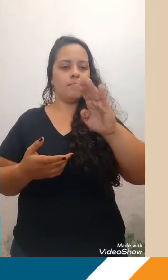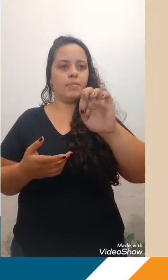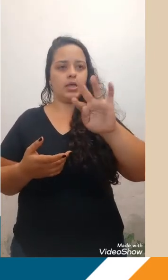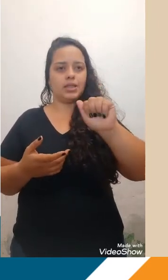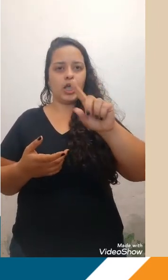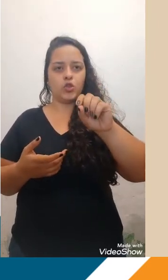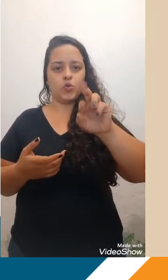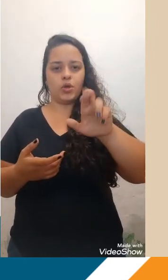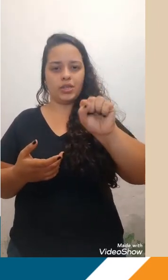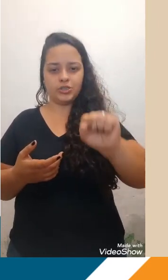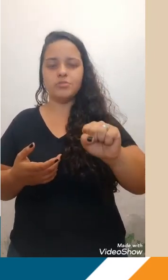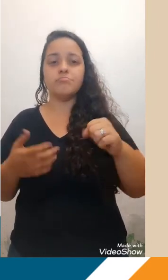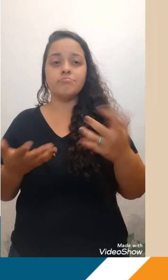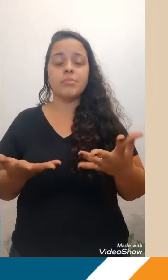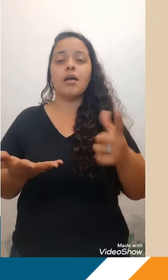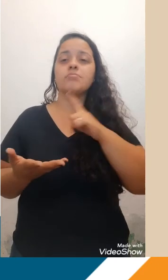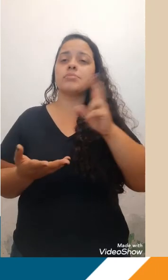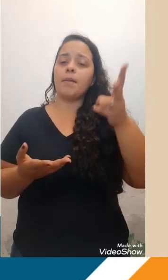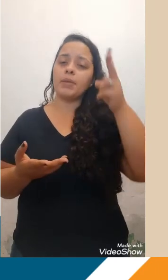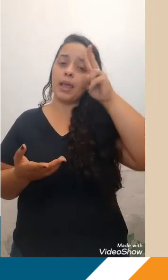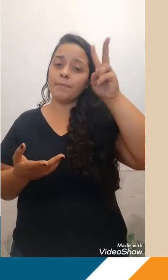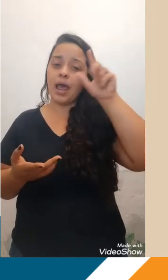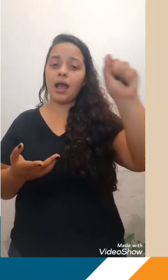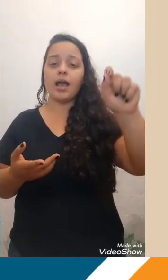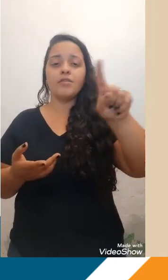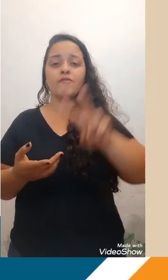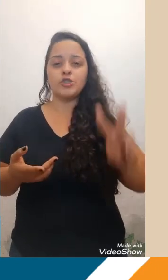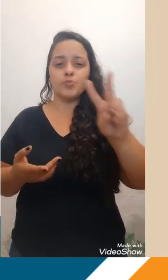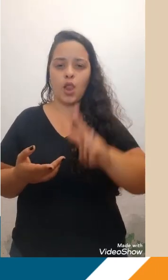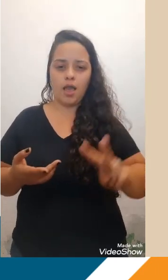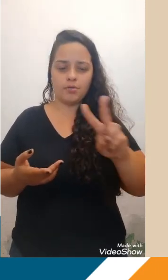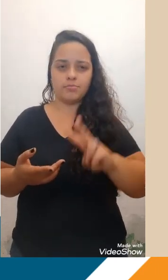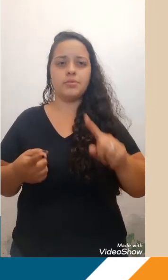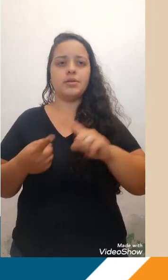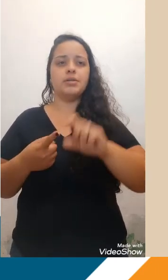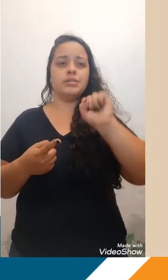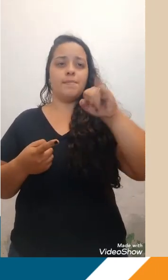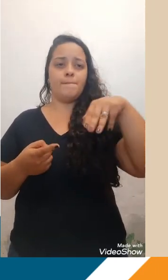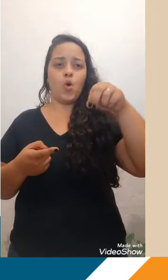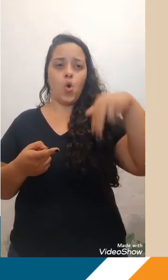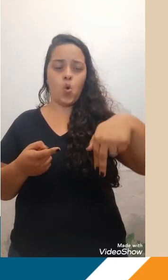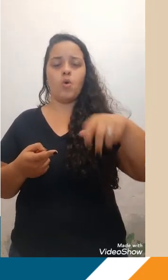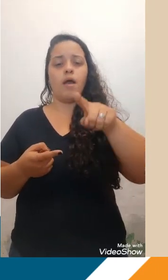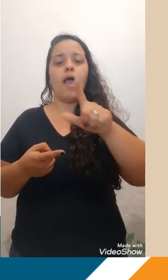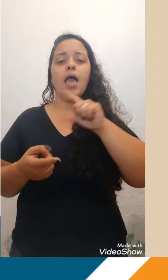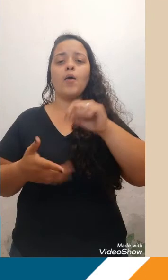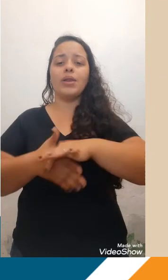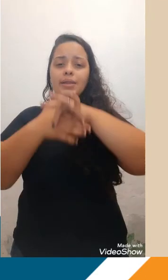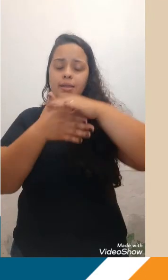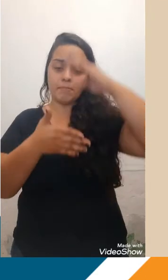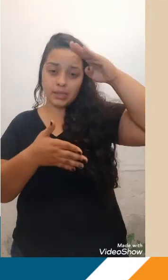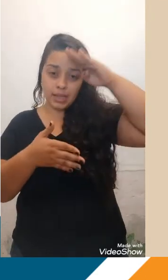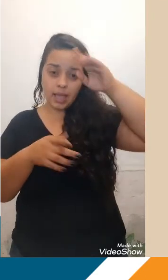José San Martín e Simón Bolívar são sempre relembrados nas questões de vestibulares. Simão Bolívar, além de ser um líder